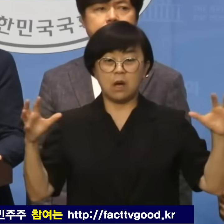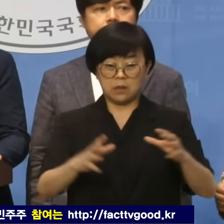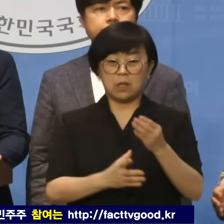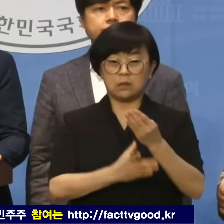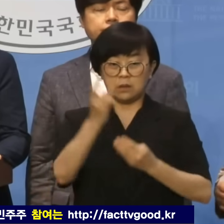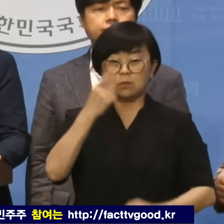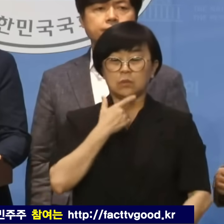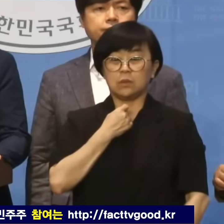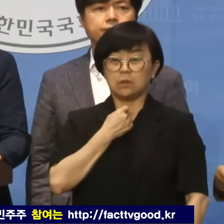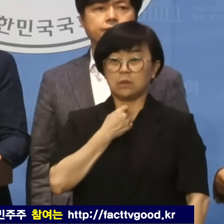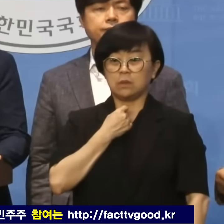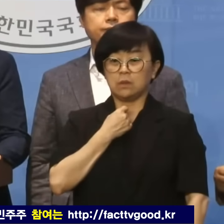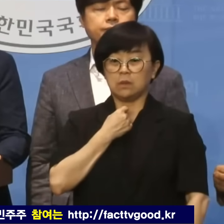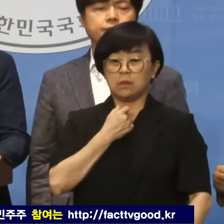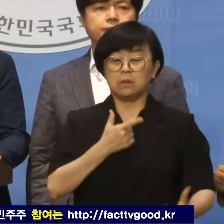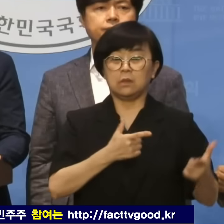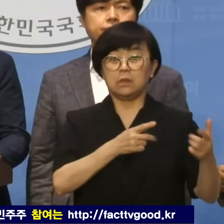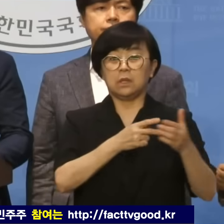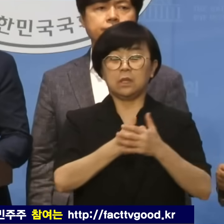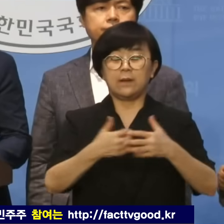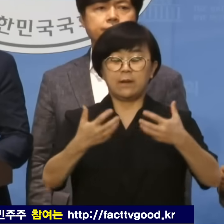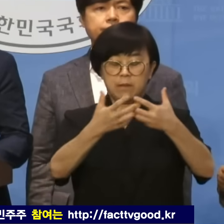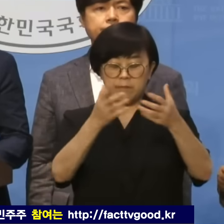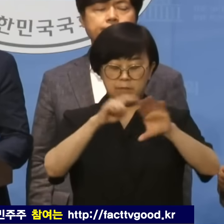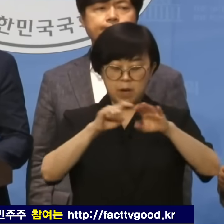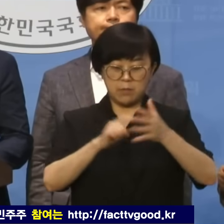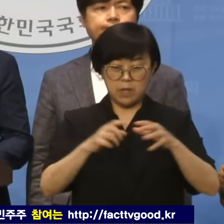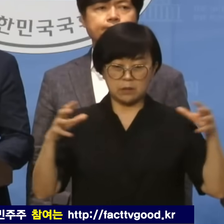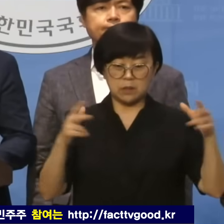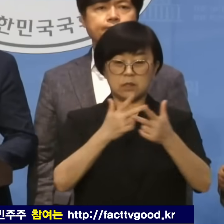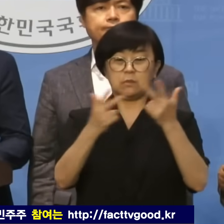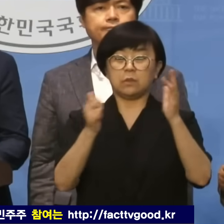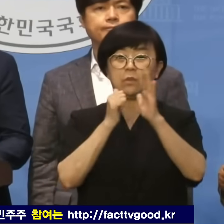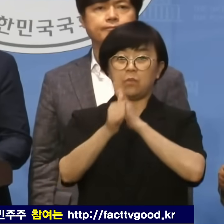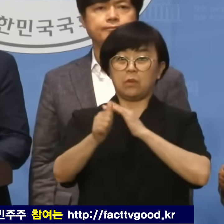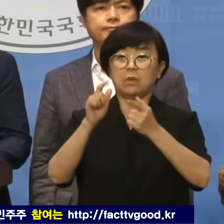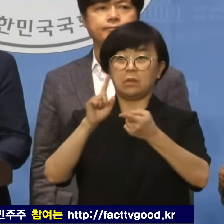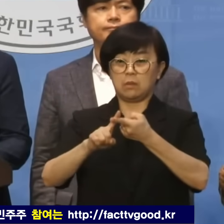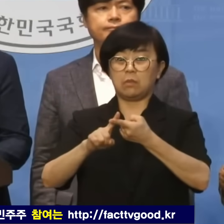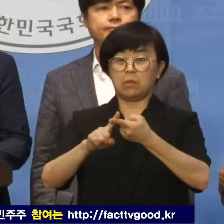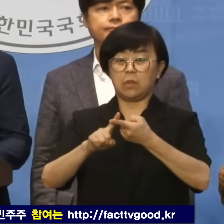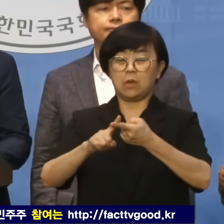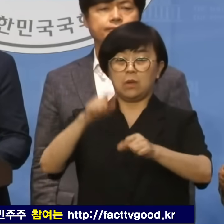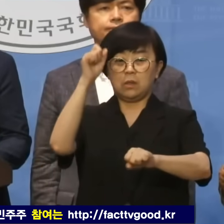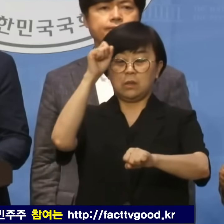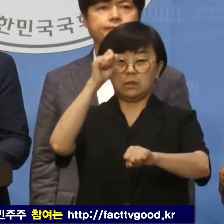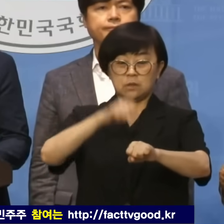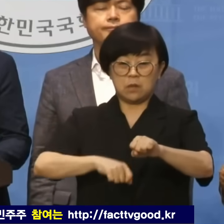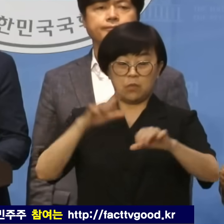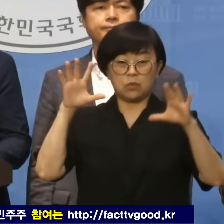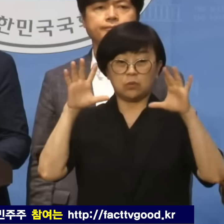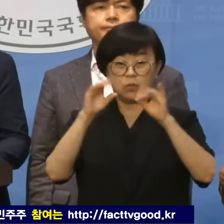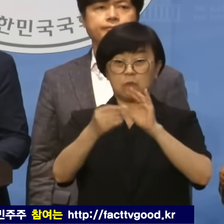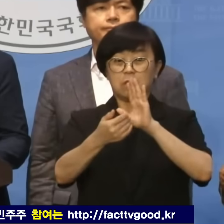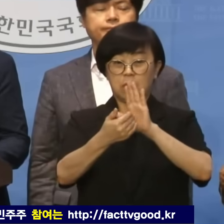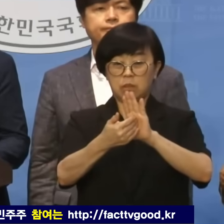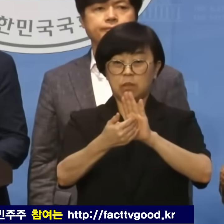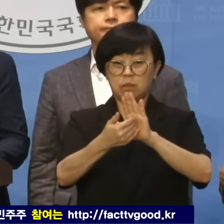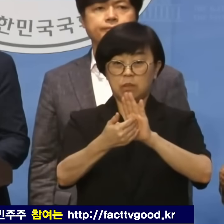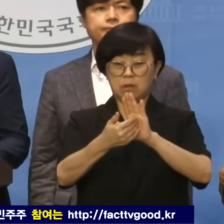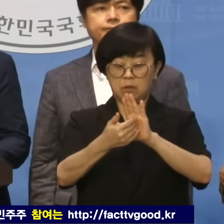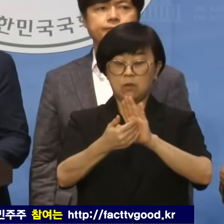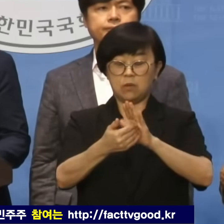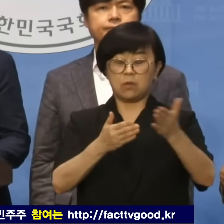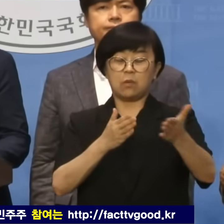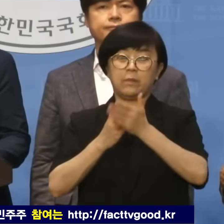요구입니다. 일치 단결해 이재명 대표에 대한 체포 동의안을